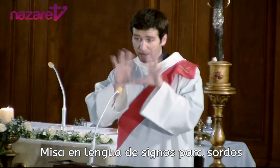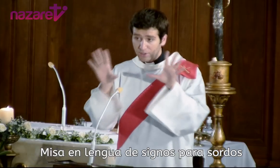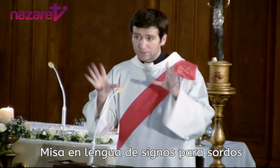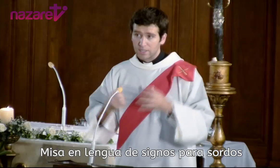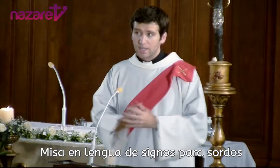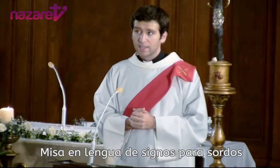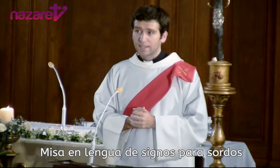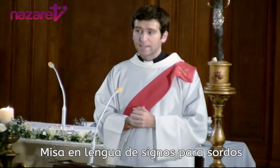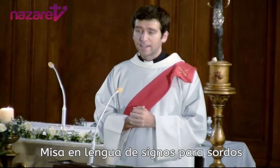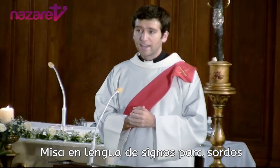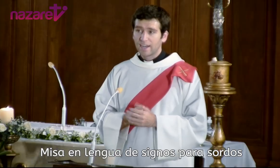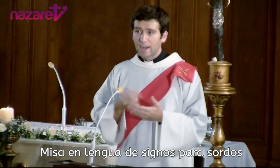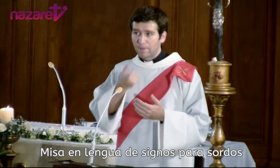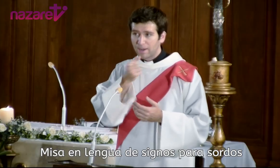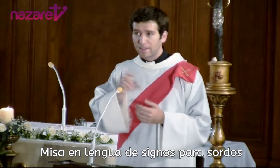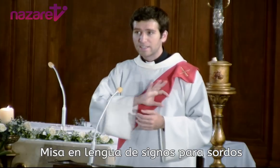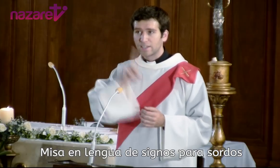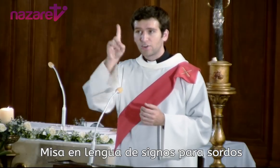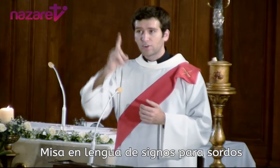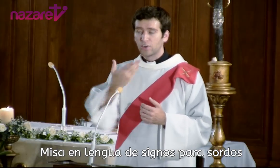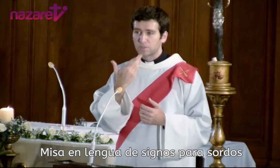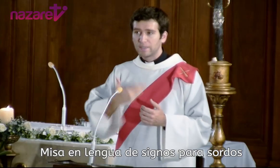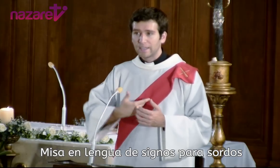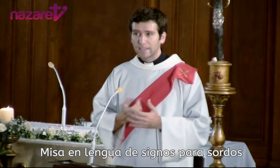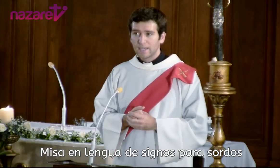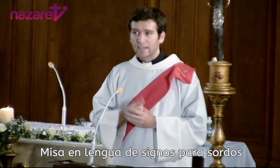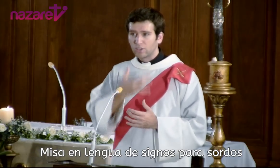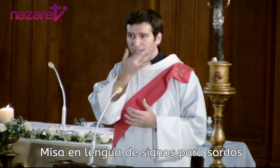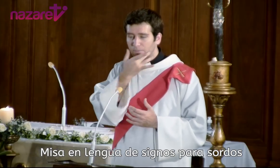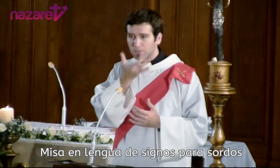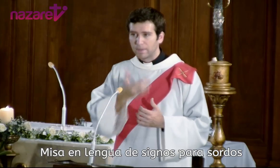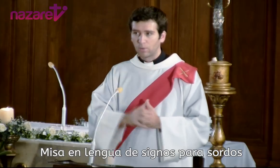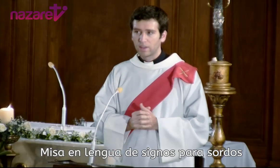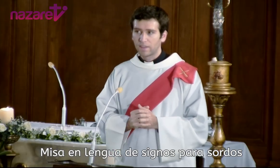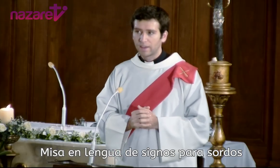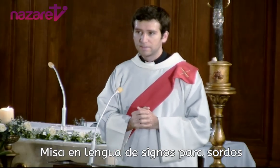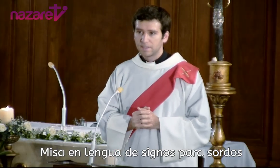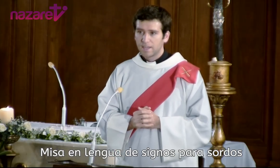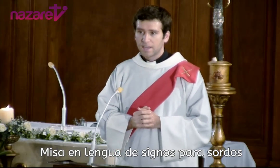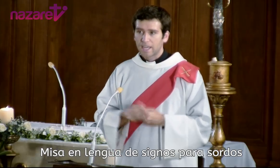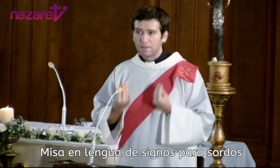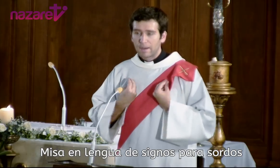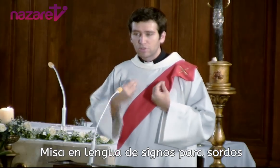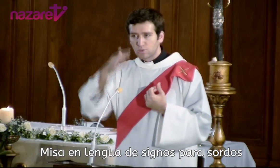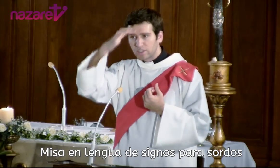claro que la palabra del Señor nos pide que no tengamos vergüenza, que vivamos nuestra